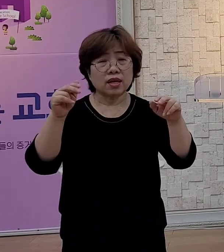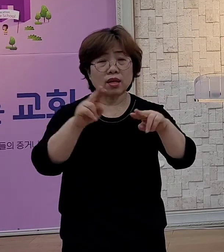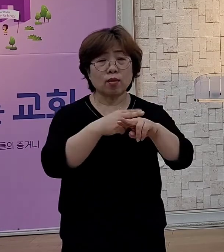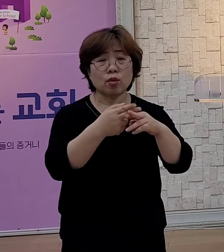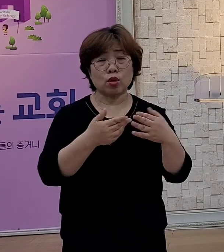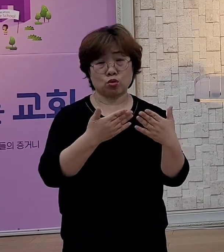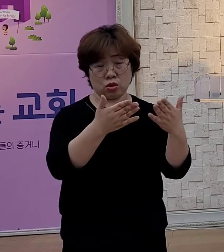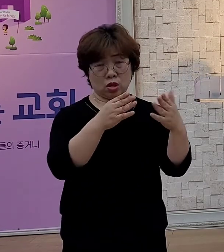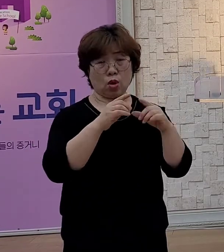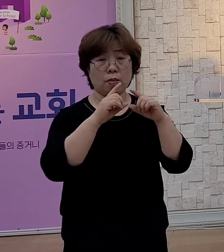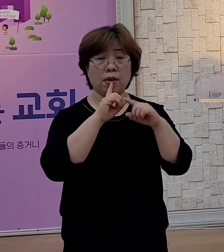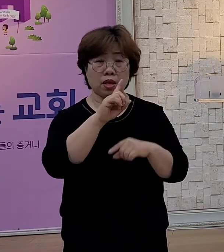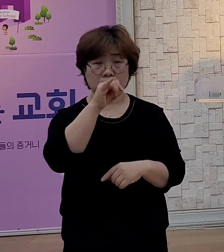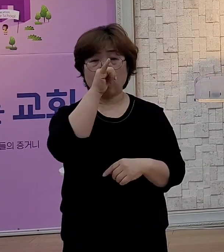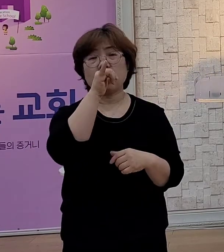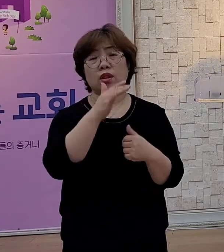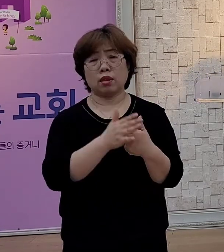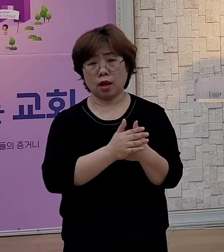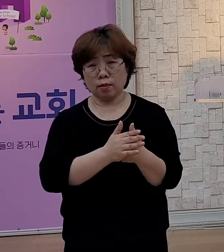말씀합니다. 그런데